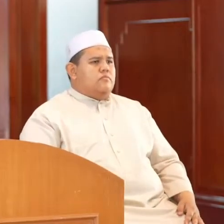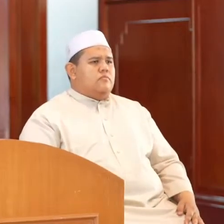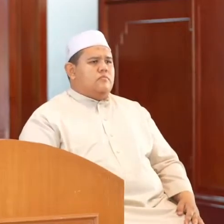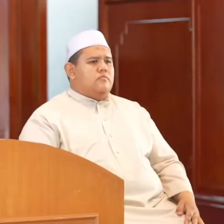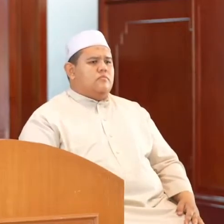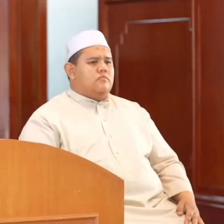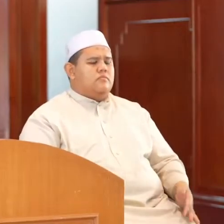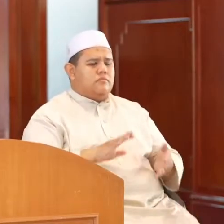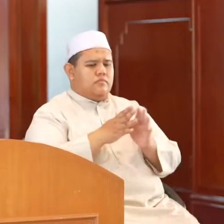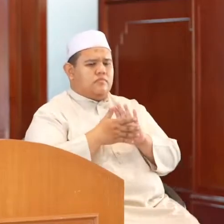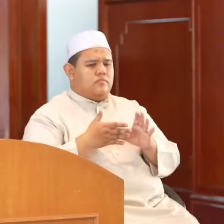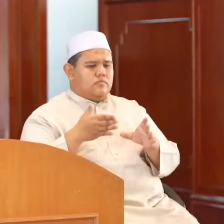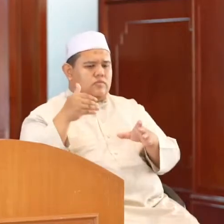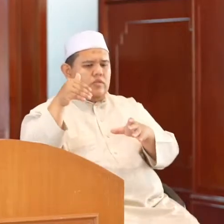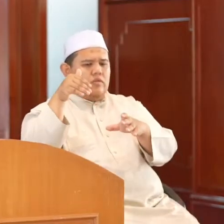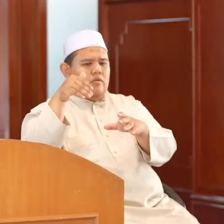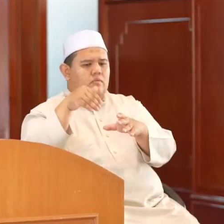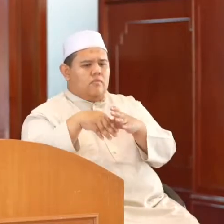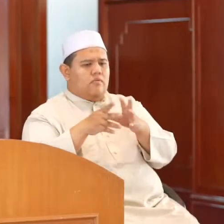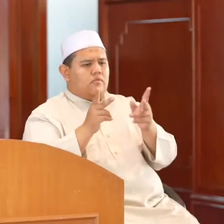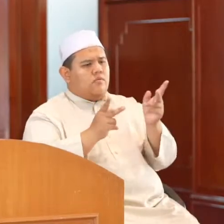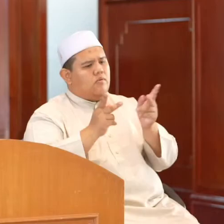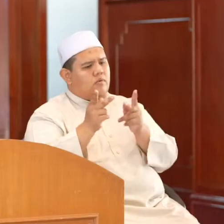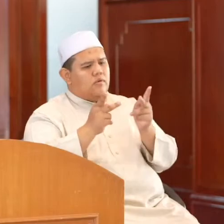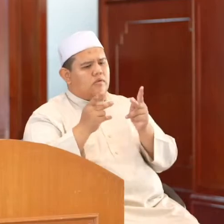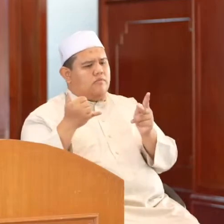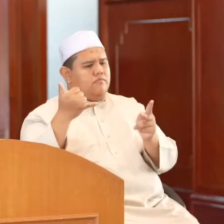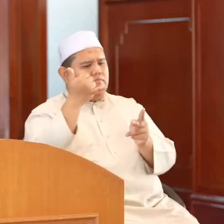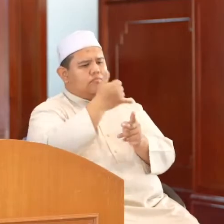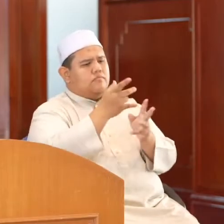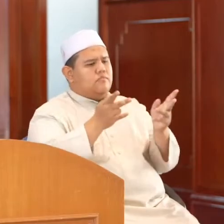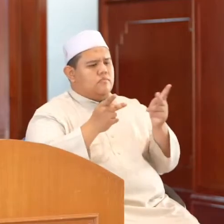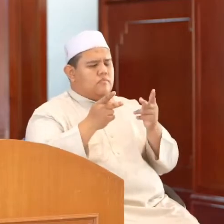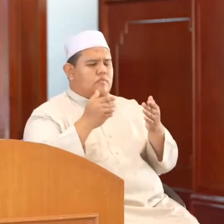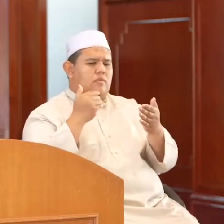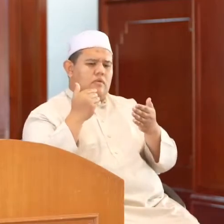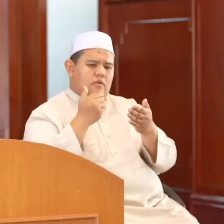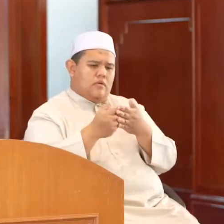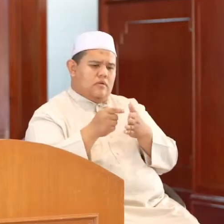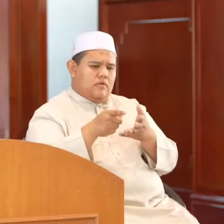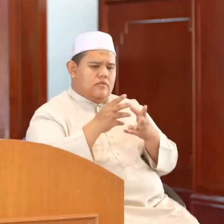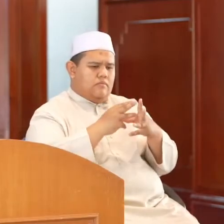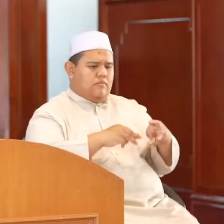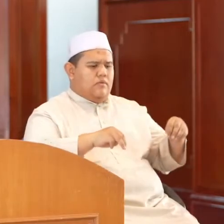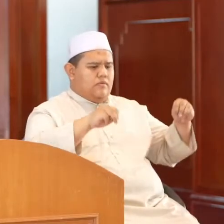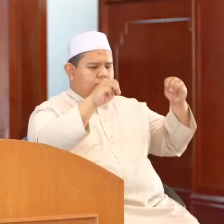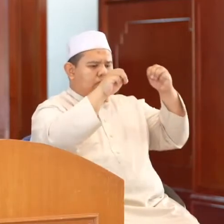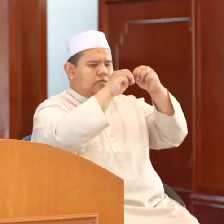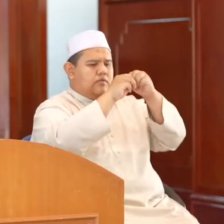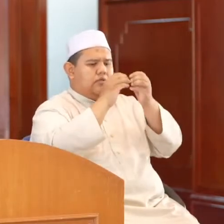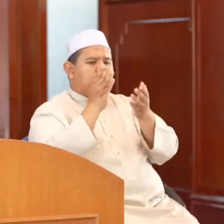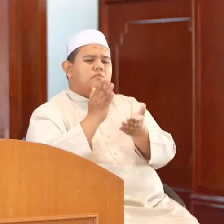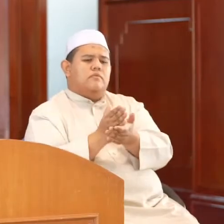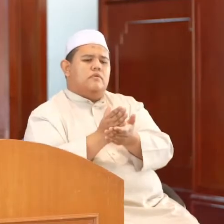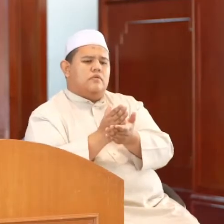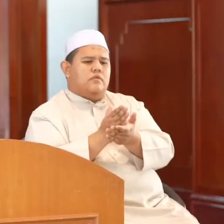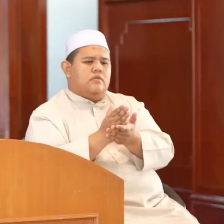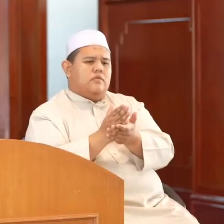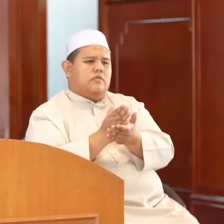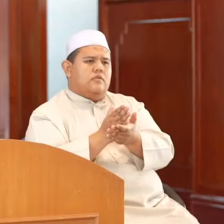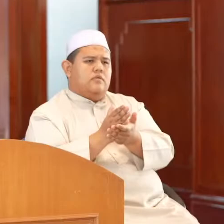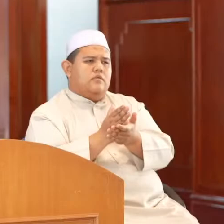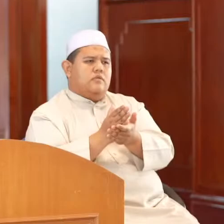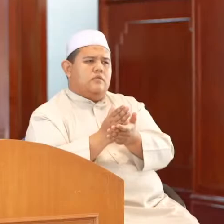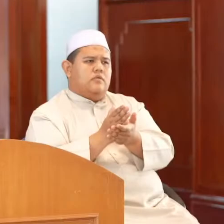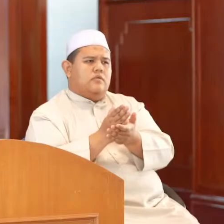Dia naik kereta dengan orang iring kereta dia. Akhirnya dia sampai di masjid, dia berhenti kat masjid, dia suruh anak dia duduk